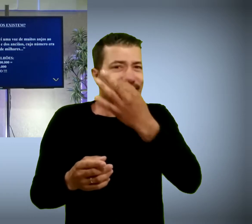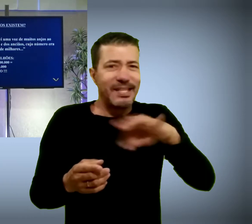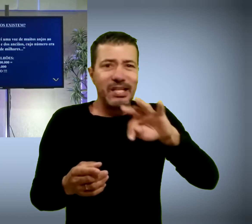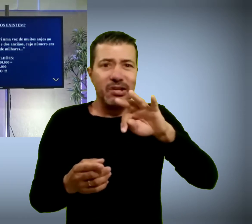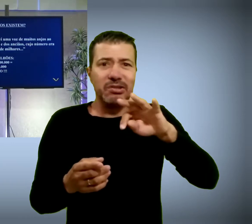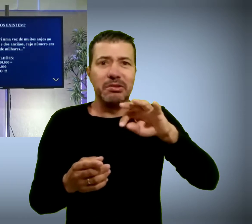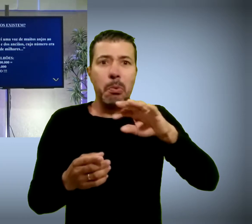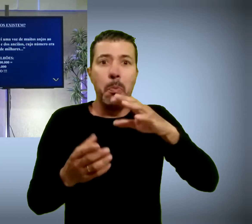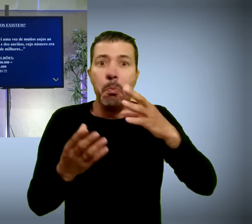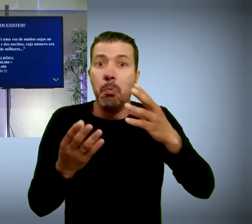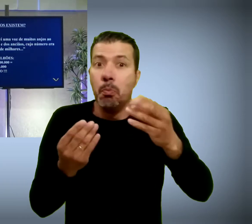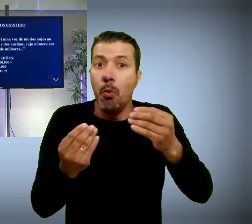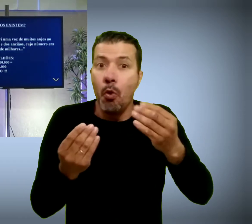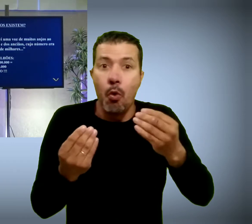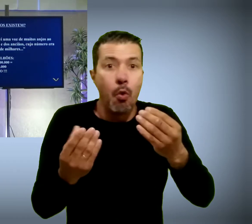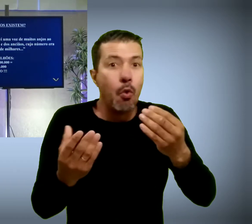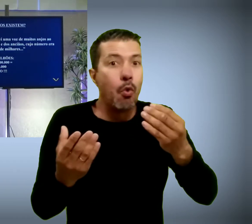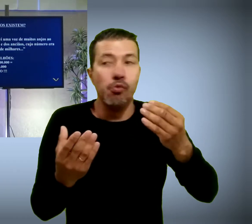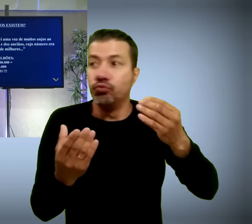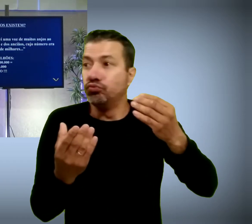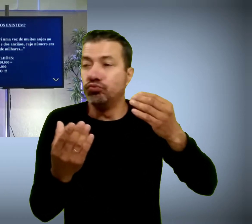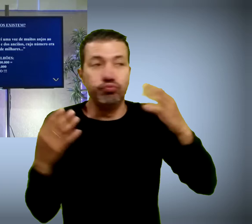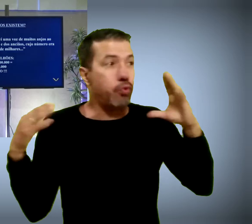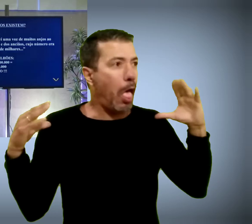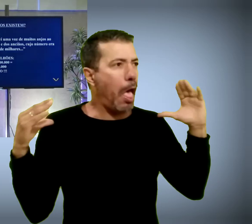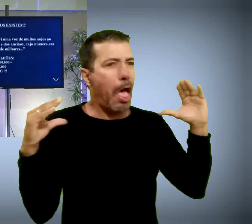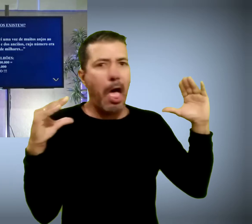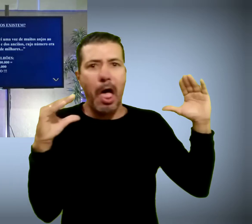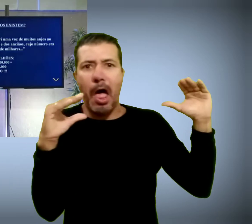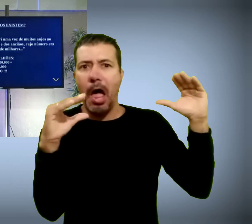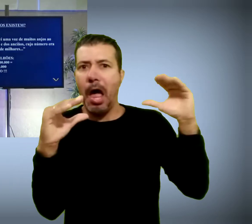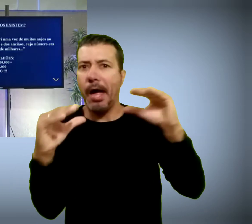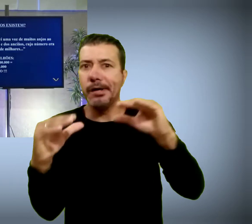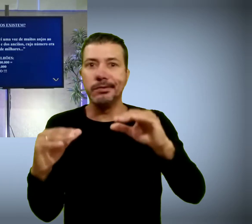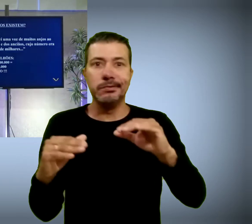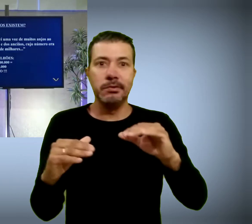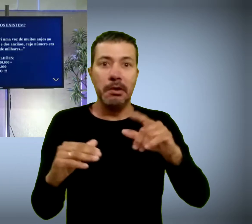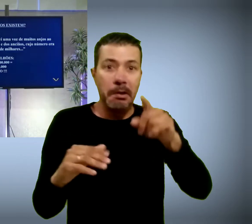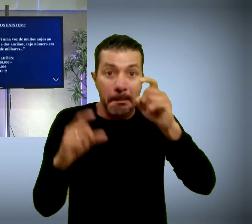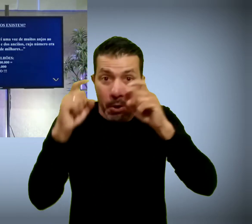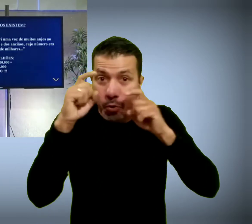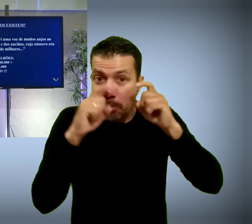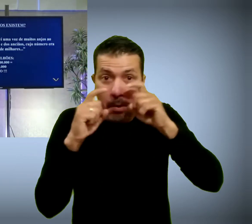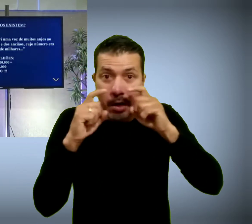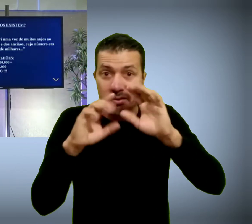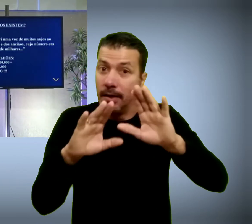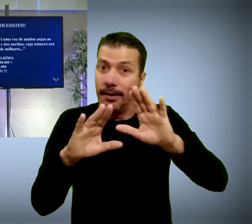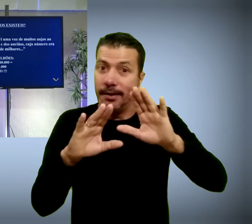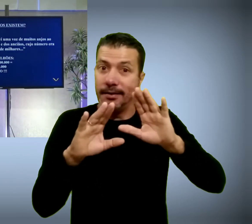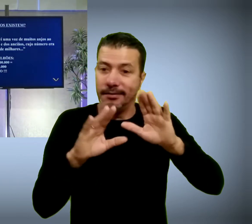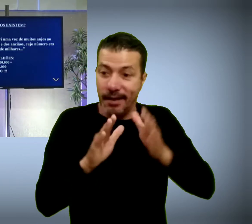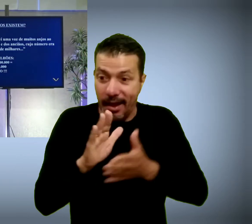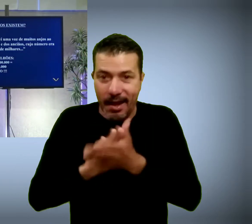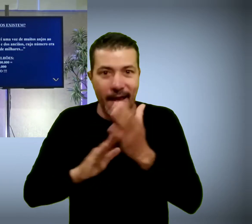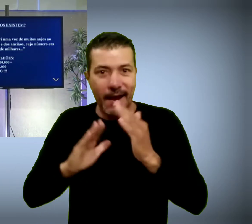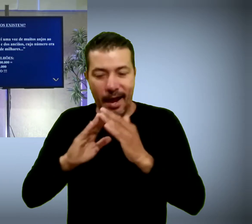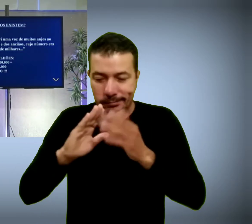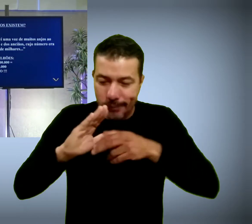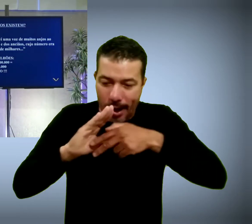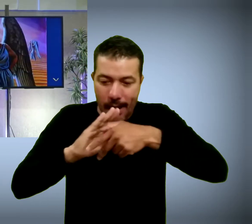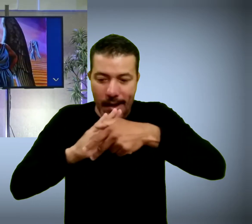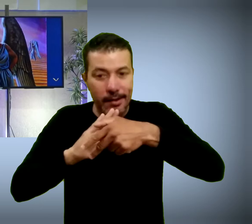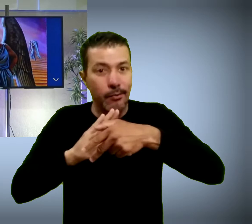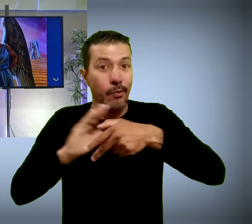É muito anjo, né? Então, se você ficar preocupado ao sair de casa, não se preocupe, o seu anjo está com você, tá? Porque ele está aí à